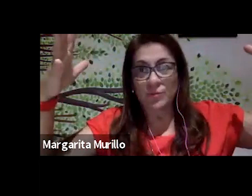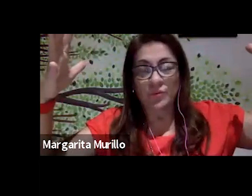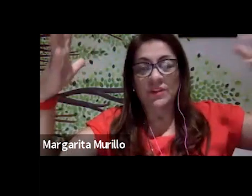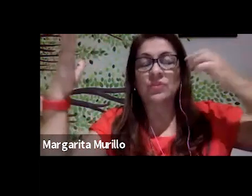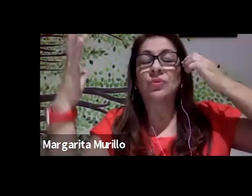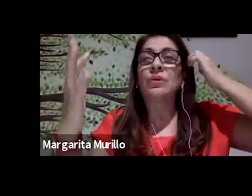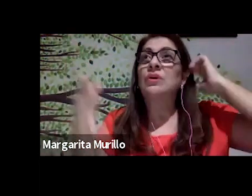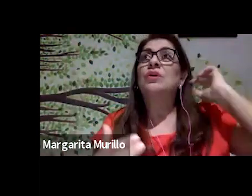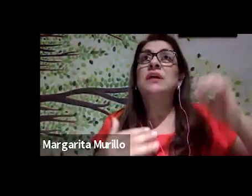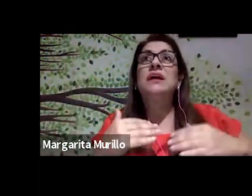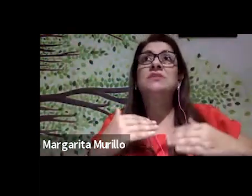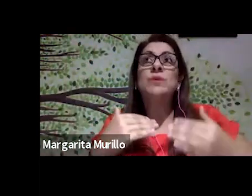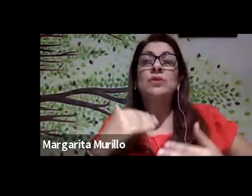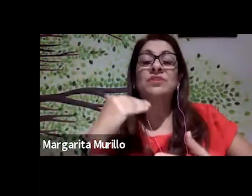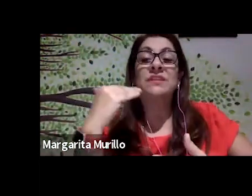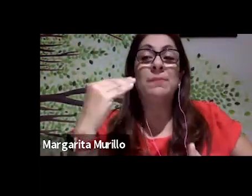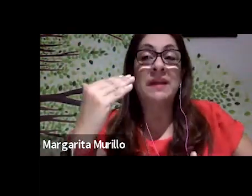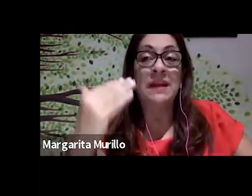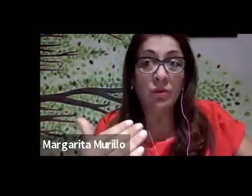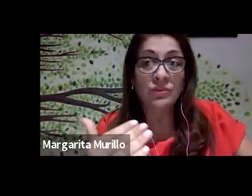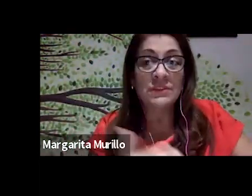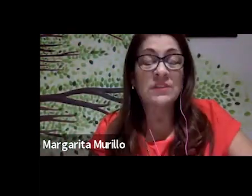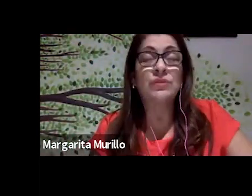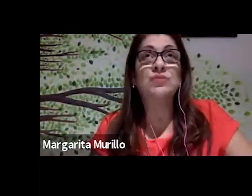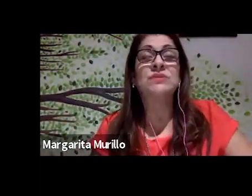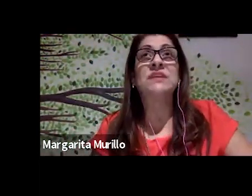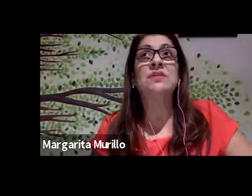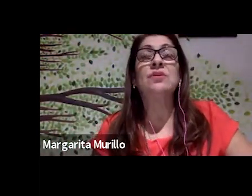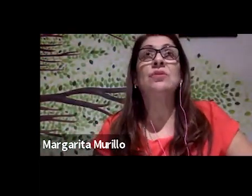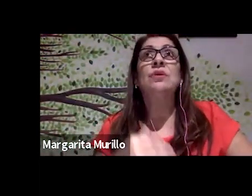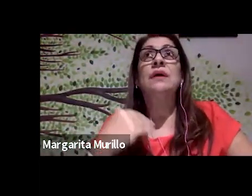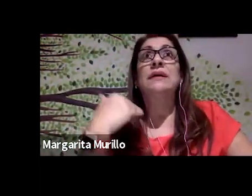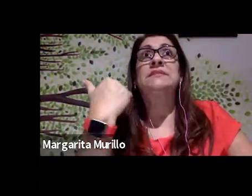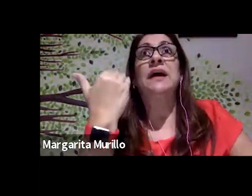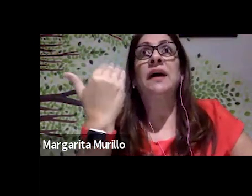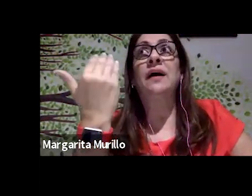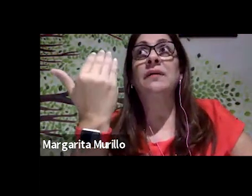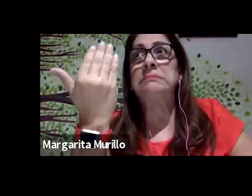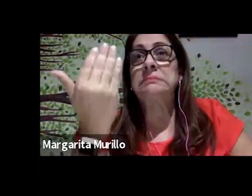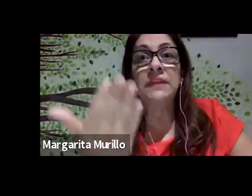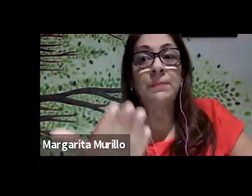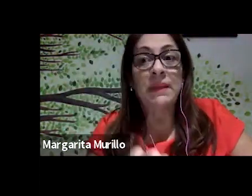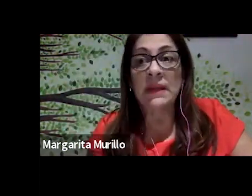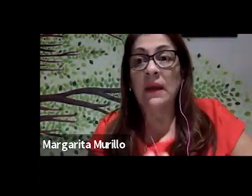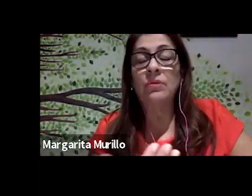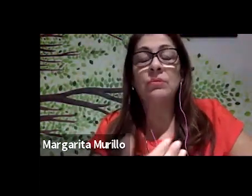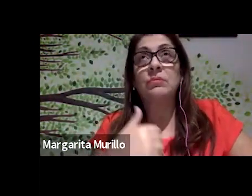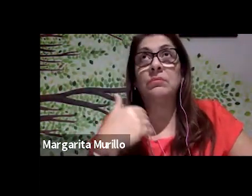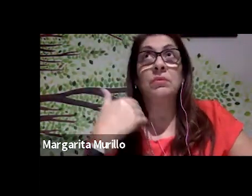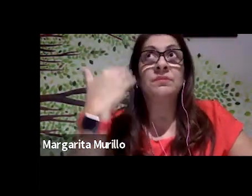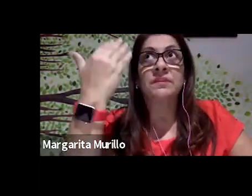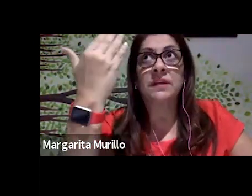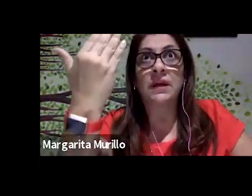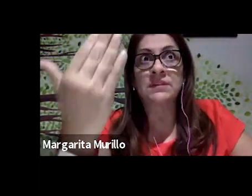setecientos por ciento y ha subido se ha triplicado los intentos de suicidio se ha triplicado